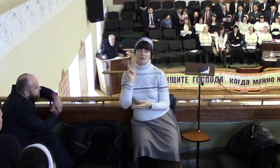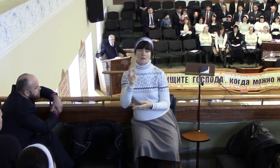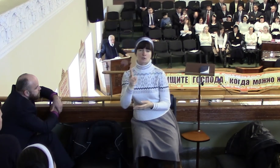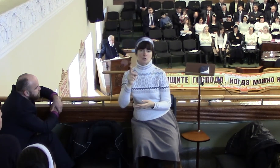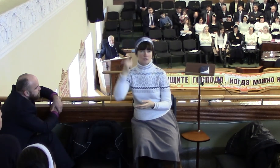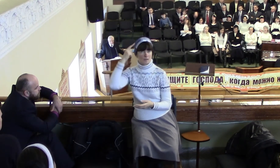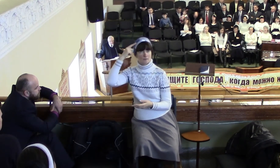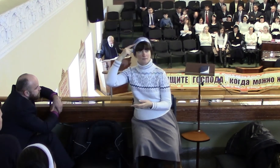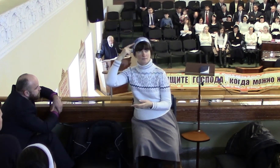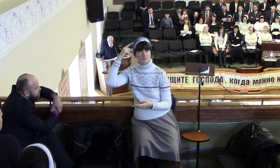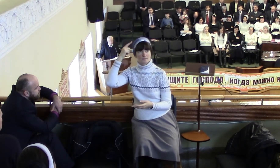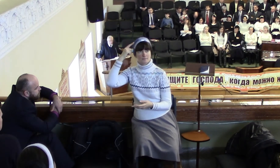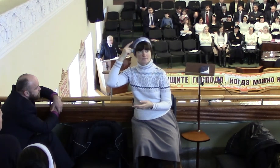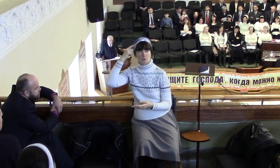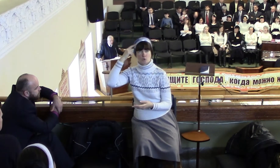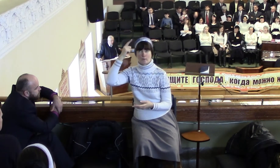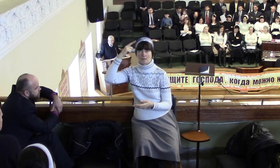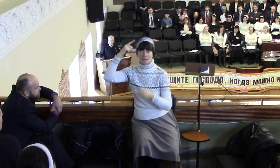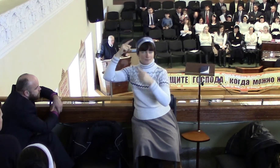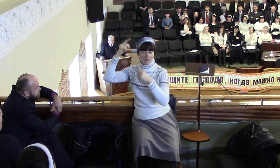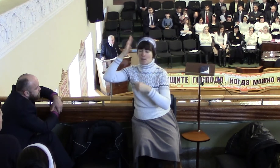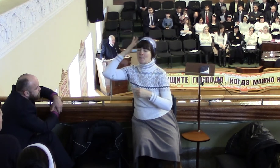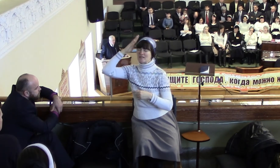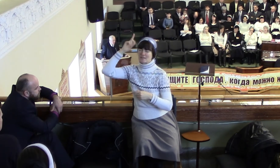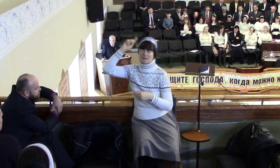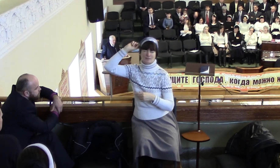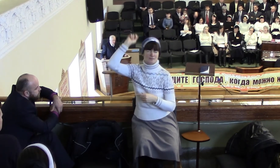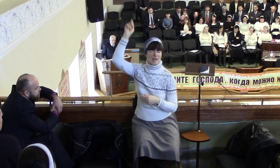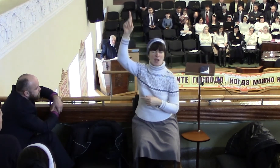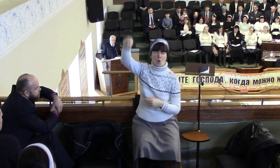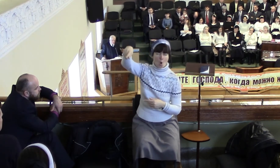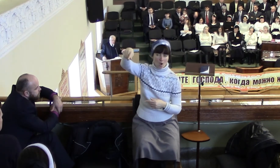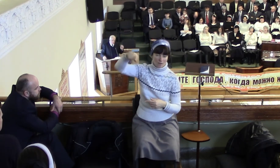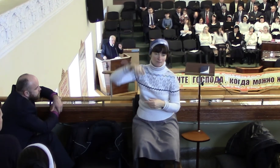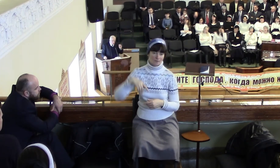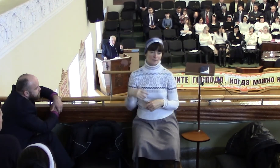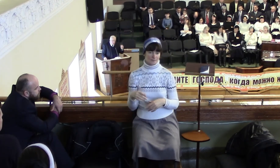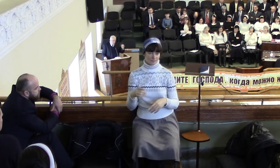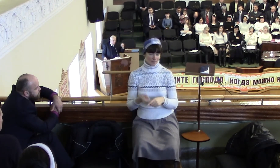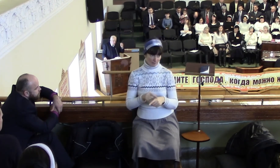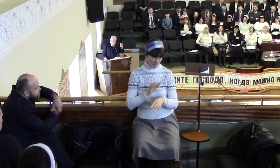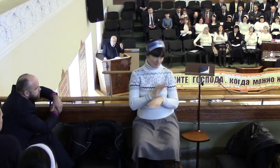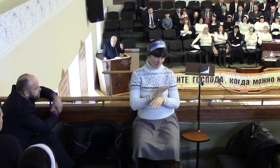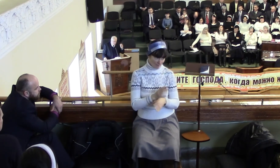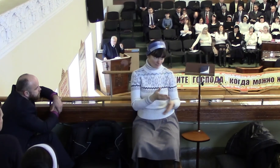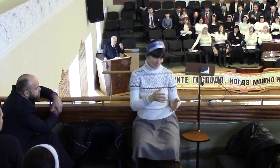Знаете, птицы склевывают, дьявол склевывает в дороге. Очень легко. И я наблюдал, как